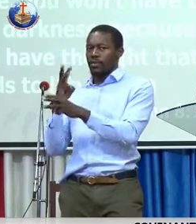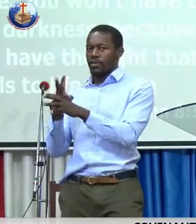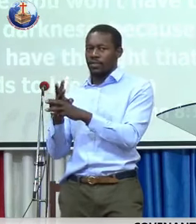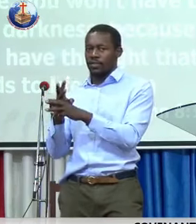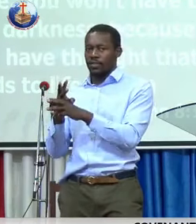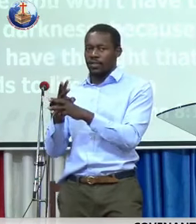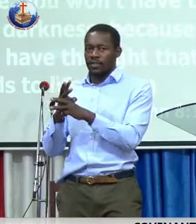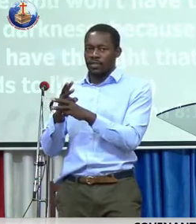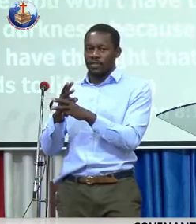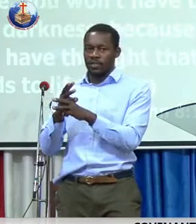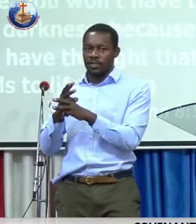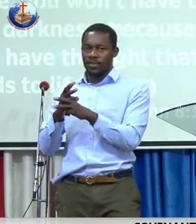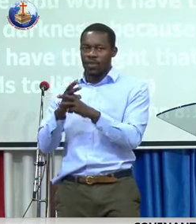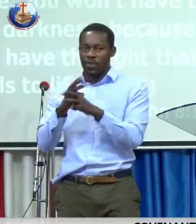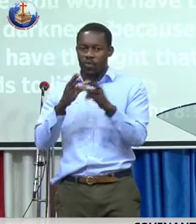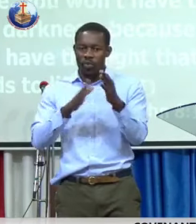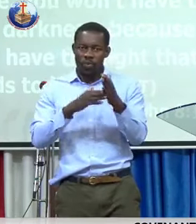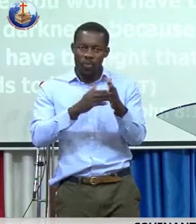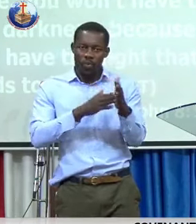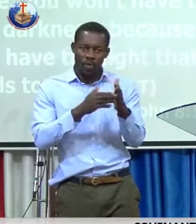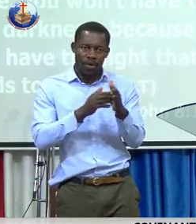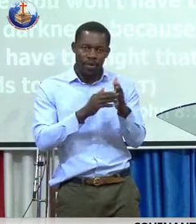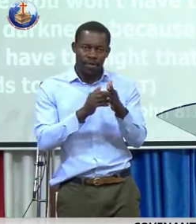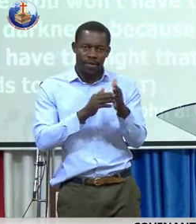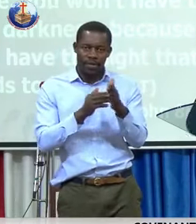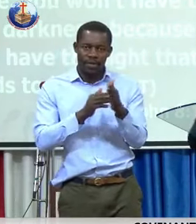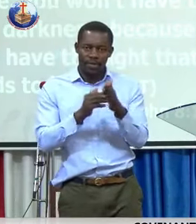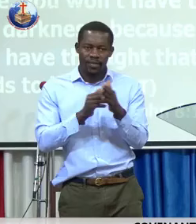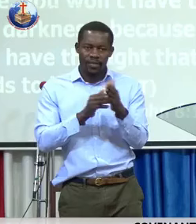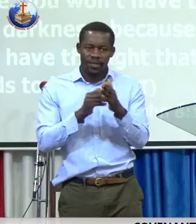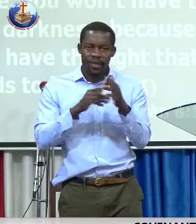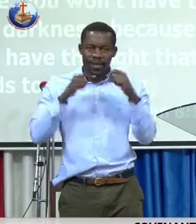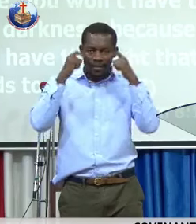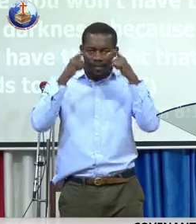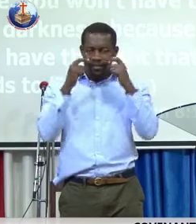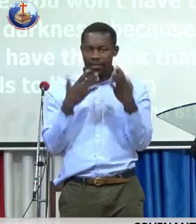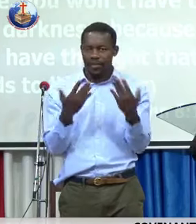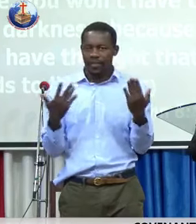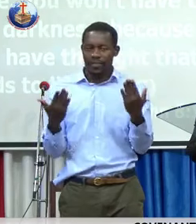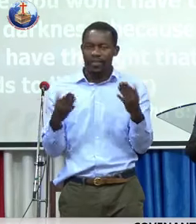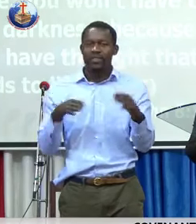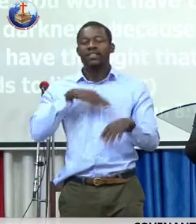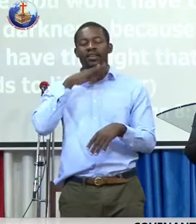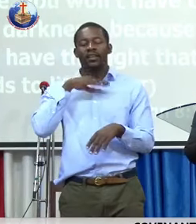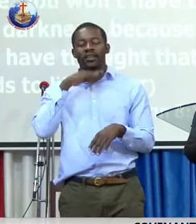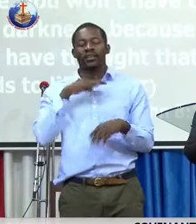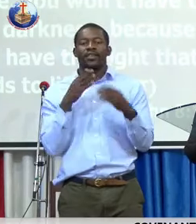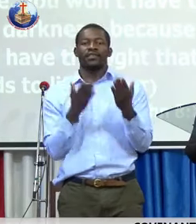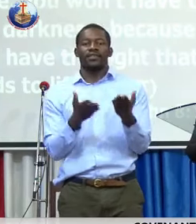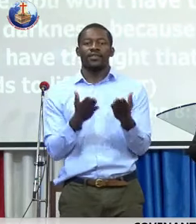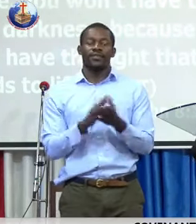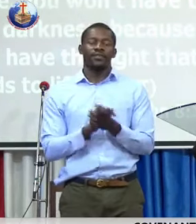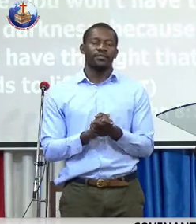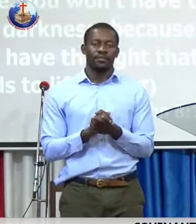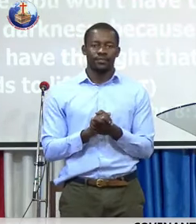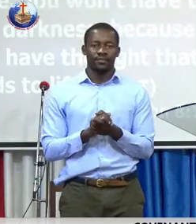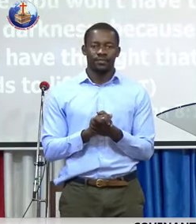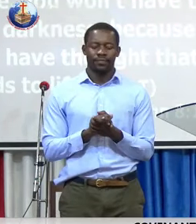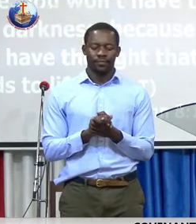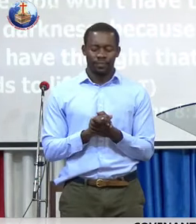huo. And the wickedness died at that time, disinfecting properties of salt. Na uovu ukafa wakati huo. Hiyo ni